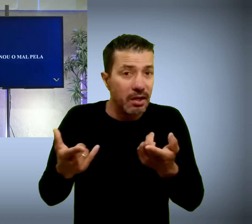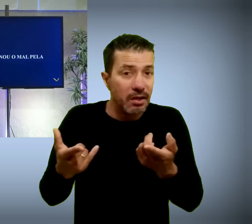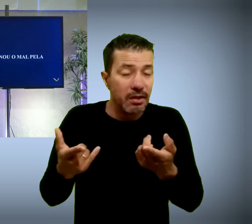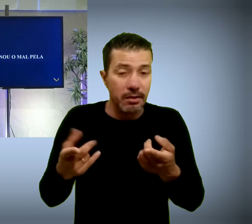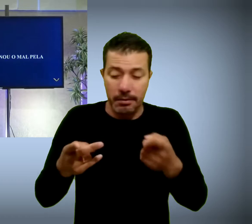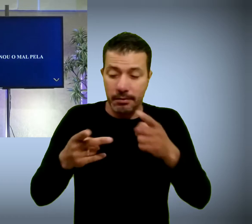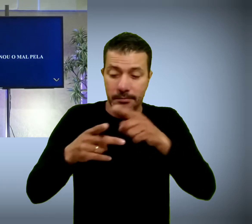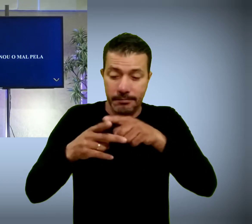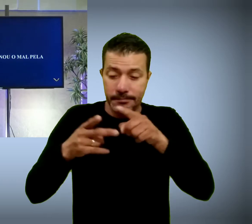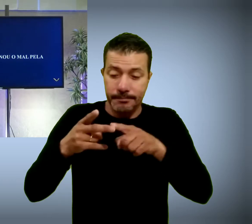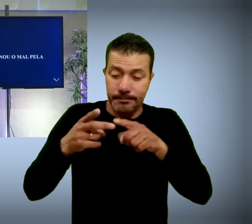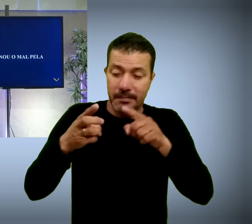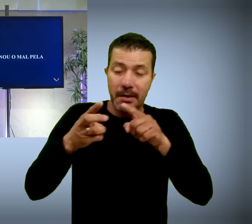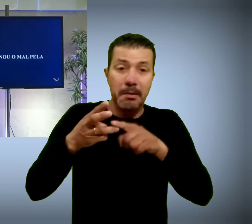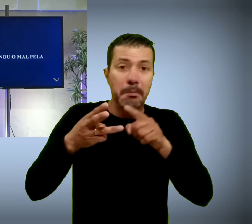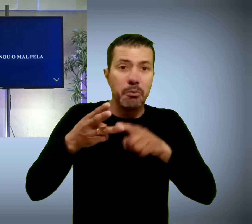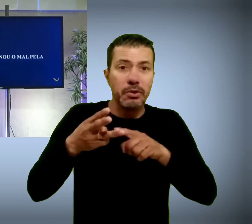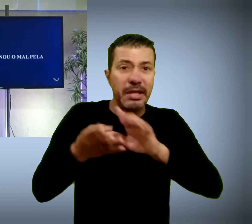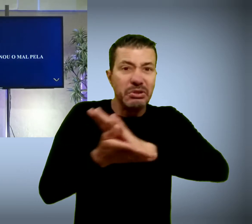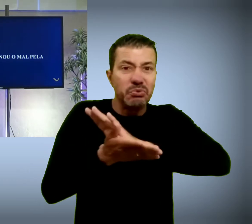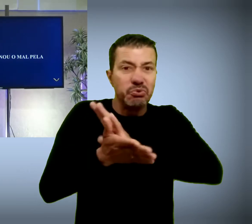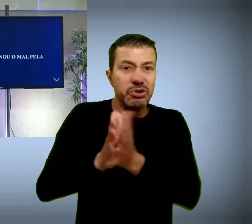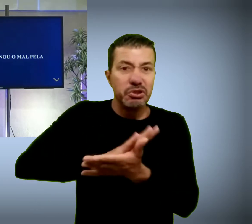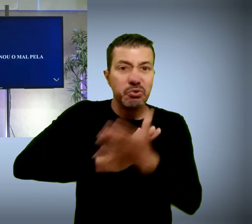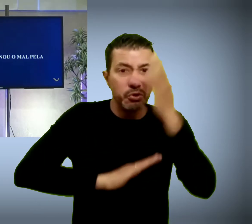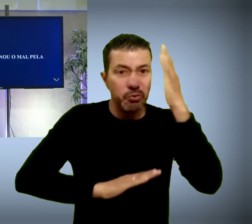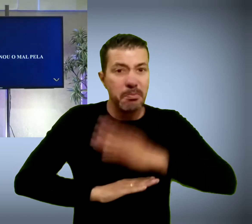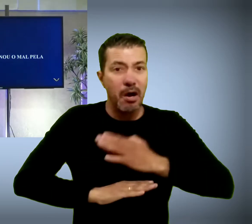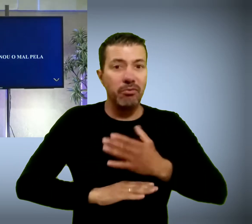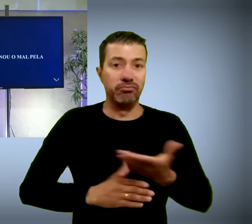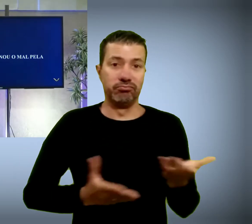E por que não eliminou o mal pela raiz?